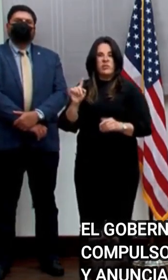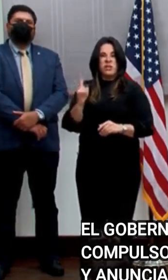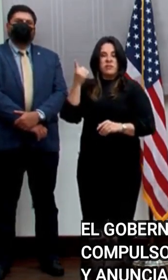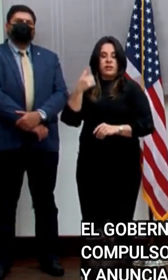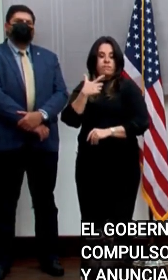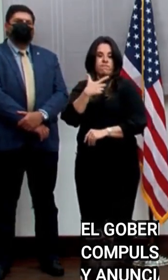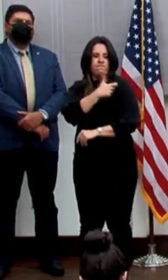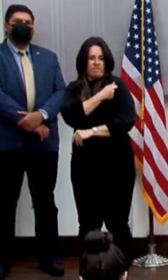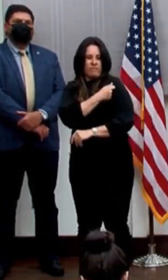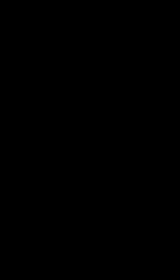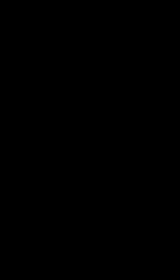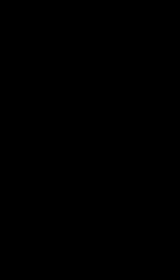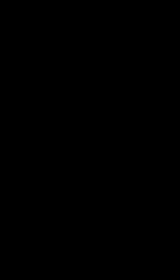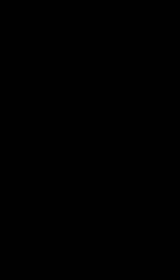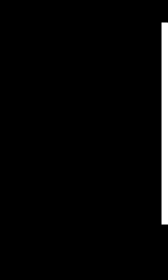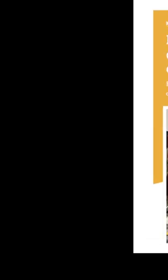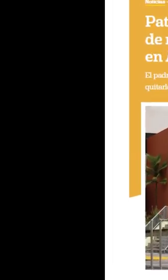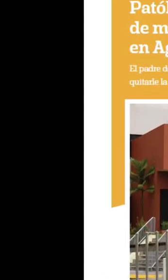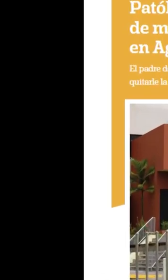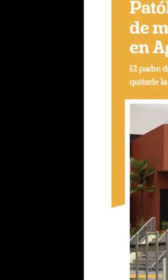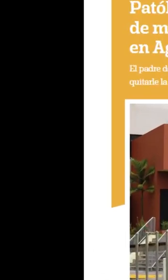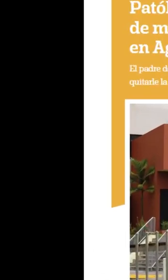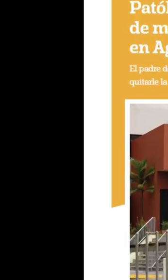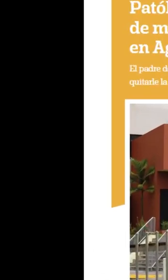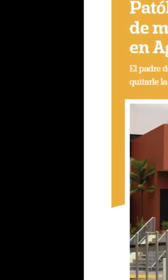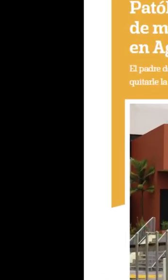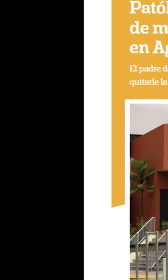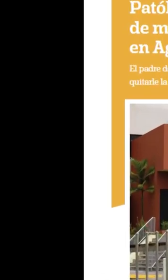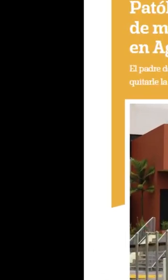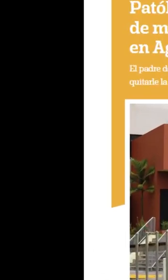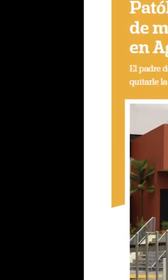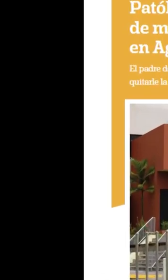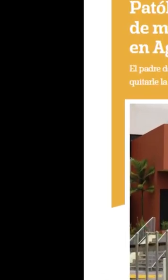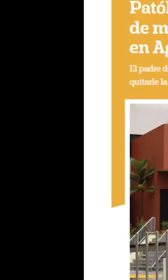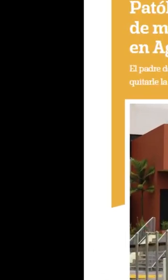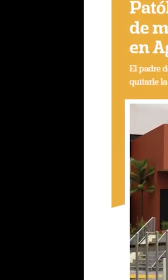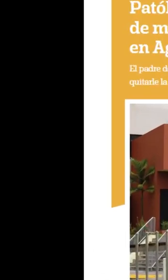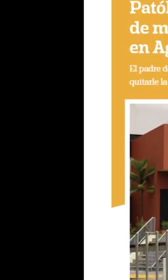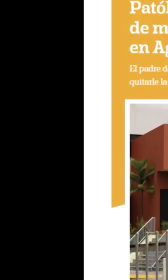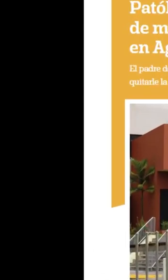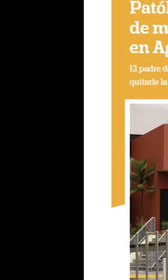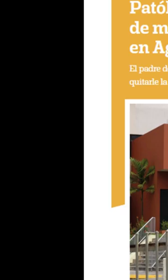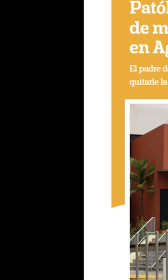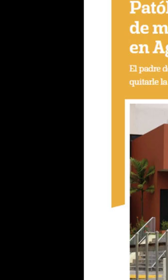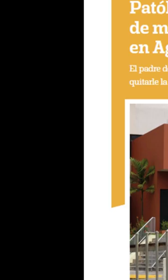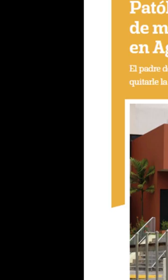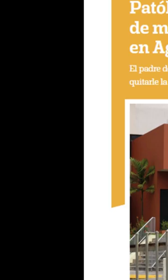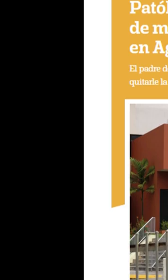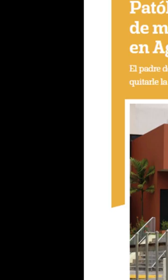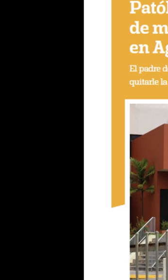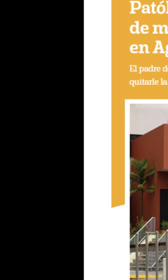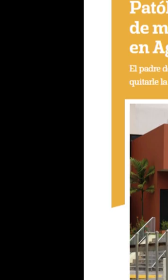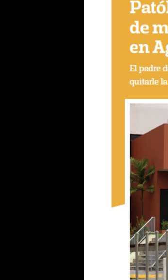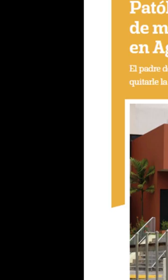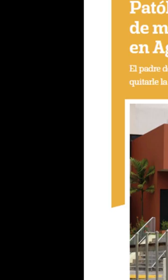enrique volkening el pequeño valle en el jr santiago figueroa quien fue llevado el lunes a la